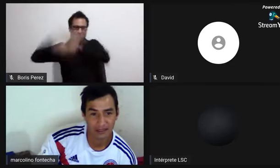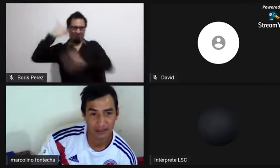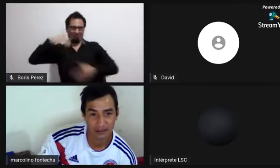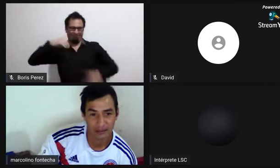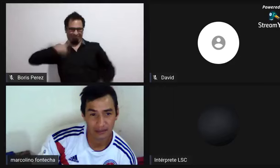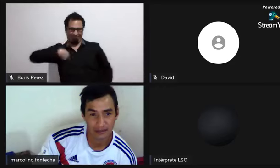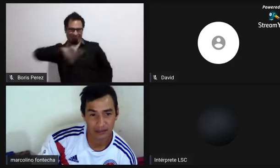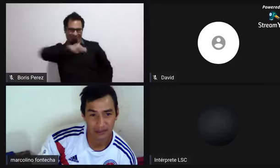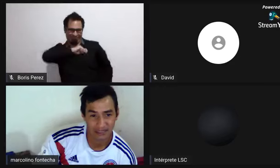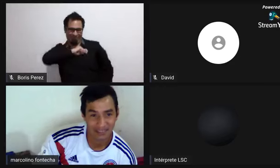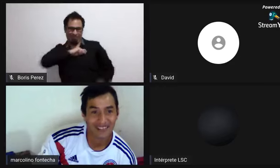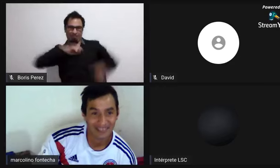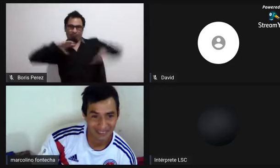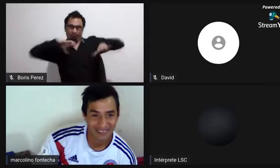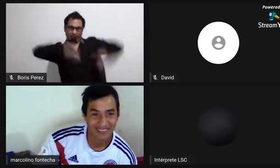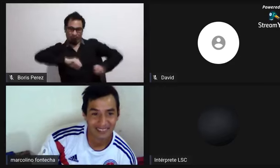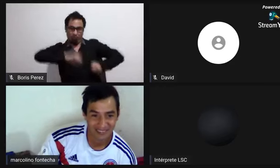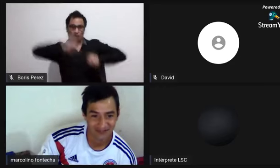Bueno,